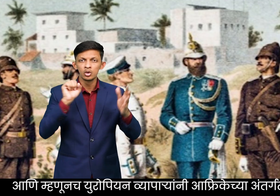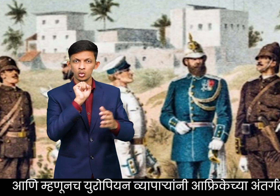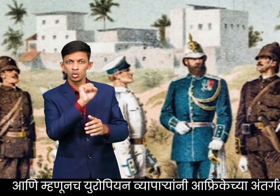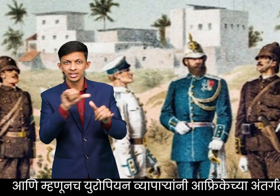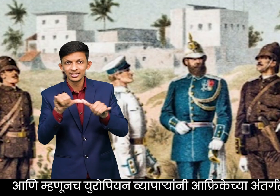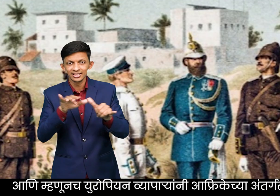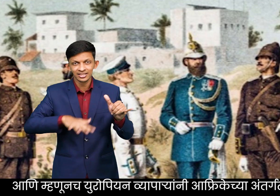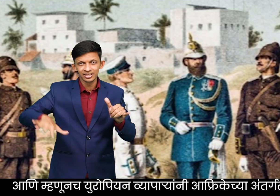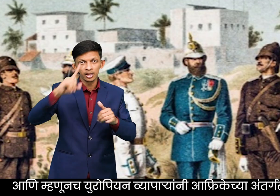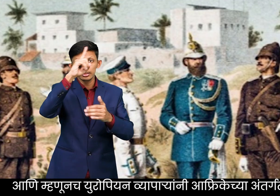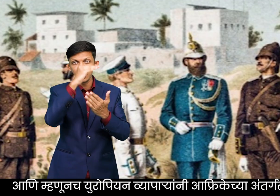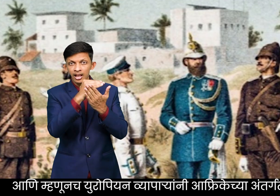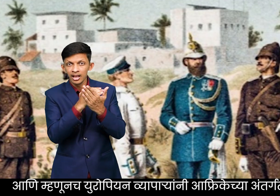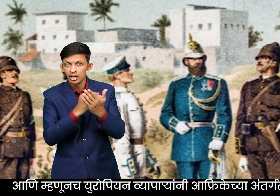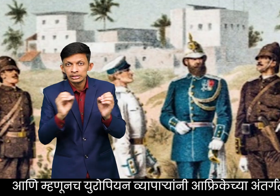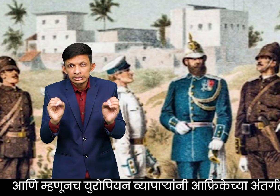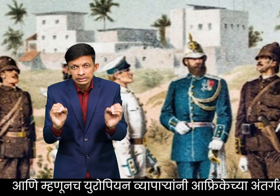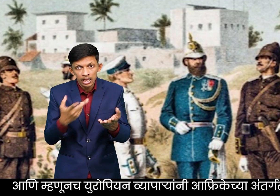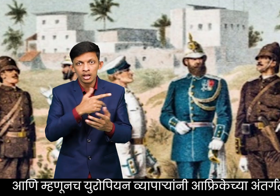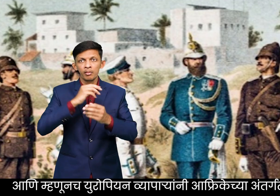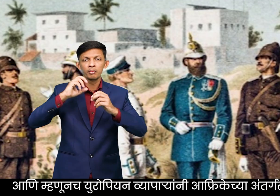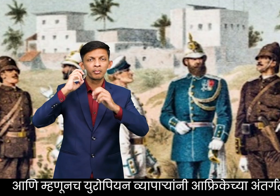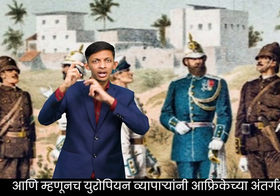आफ्रिकेच्या अंतर्गत भागातून पकडलेल्या